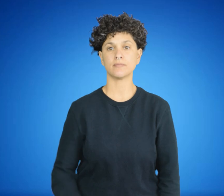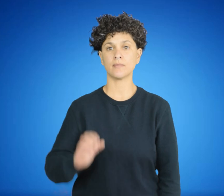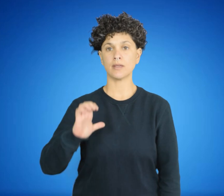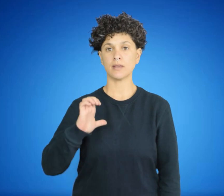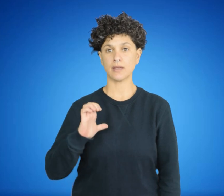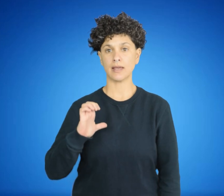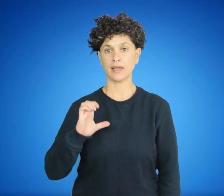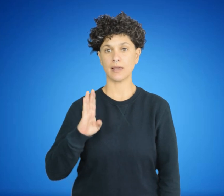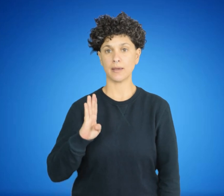epicuro